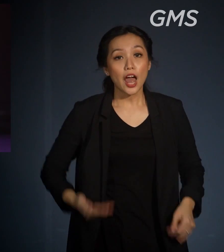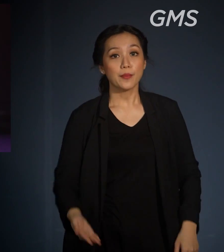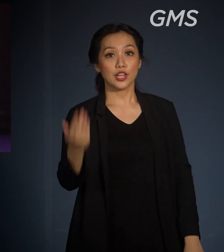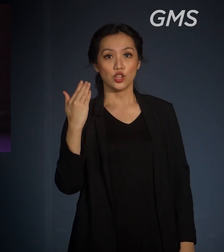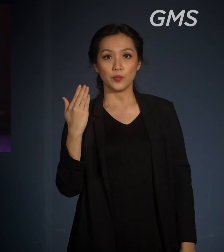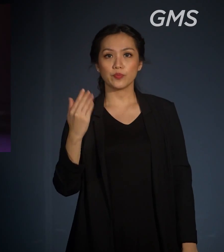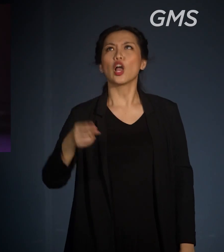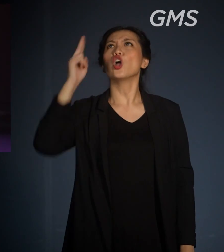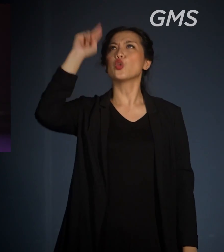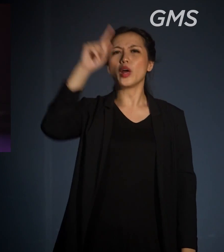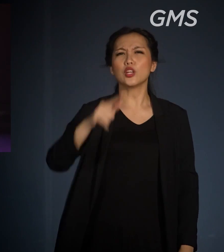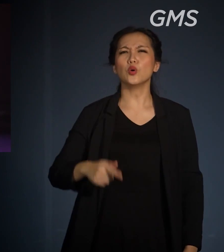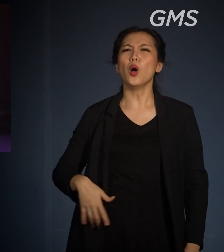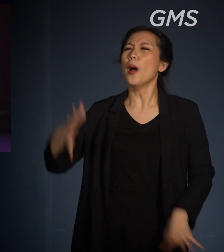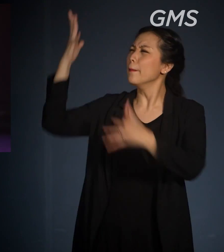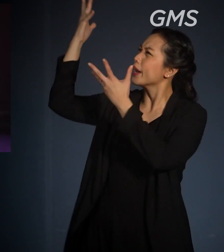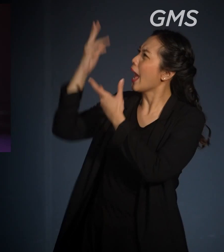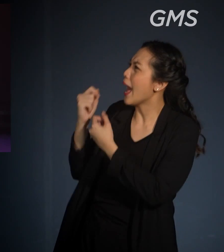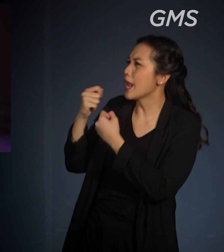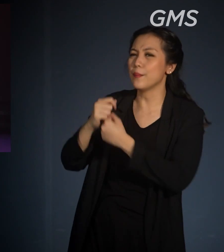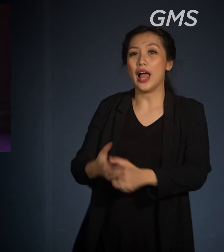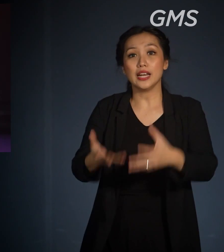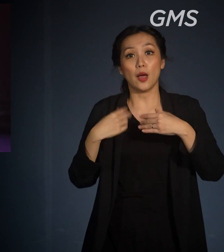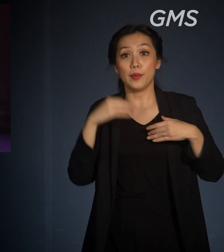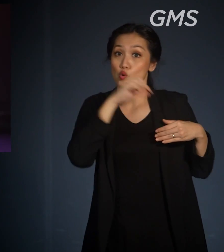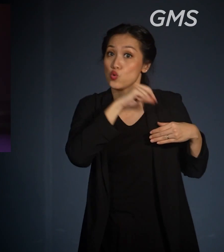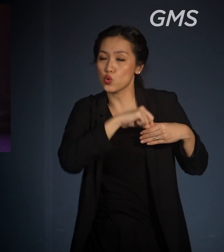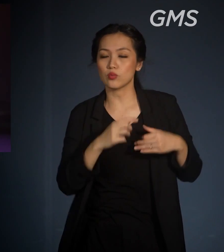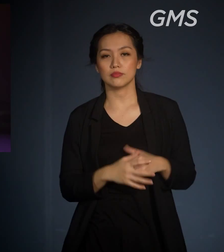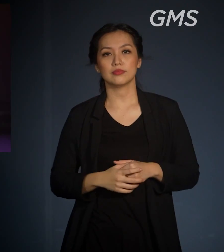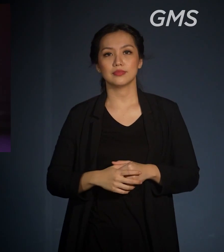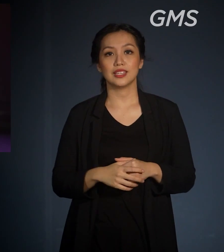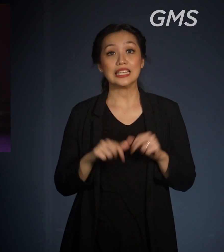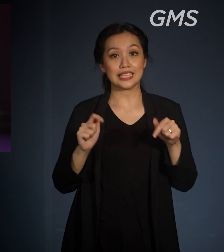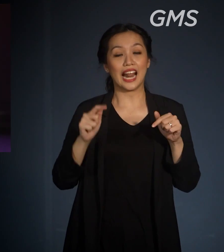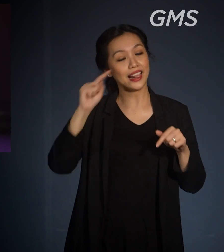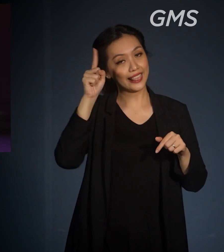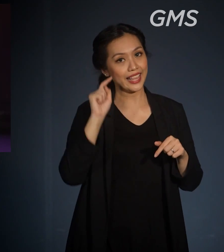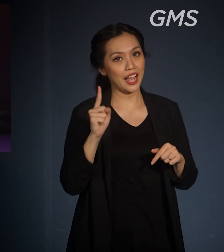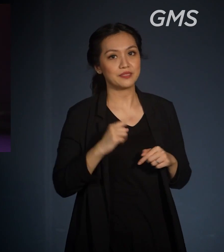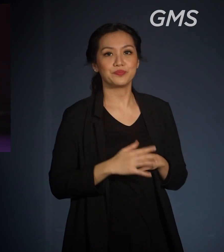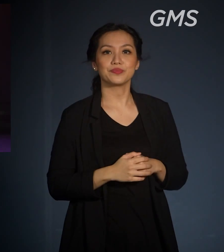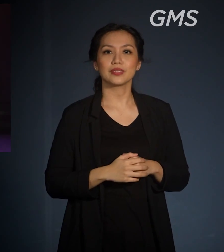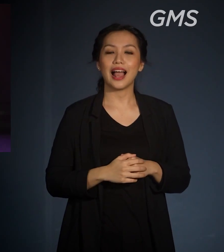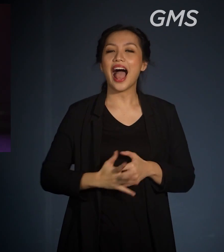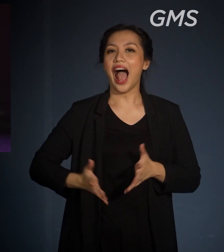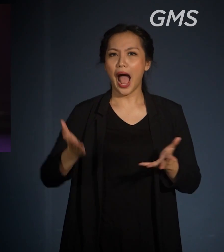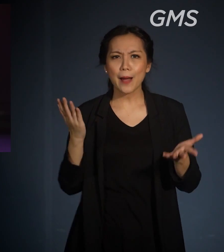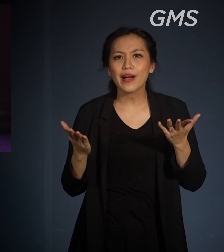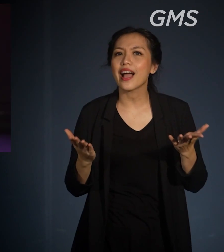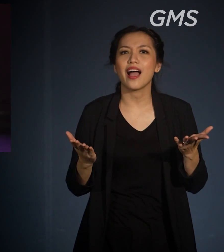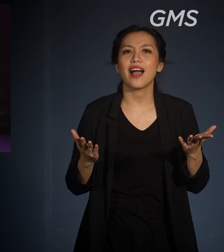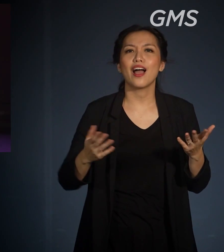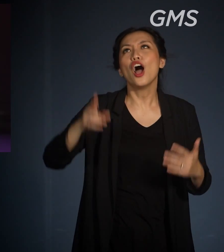gak mau rugi. Yang jadi pertanyaan yang perlu kita renungkan sama-sama. Saudara, apakah Tuhan itu